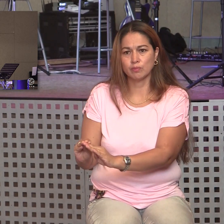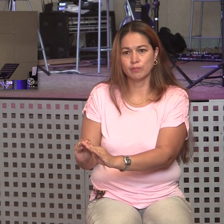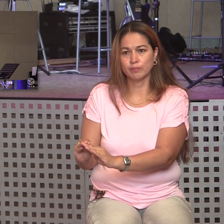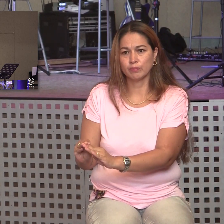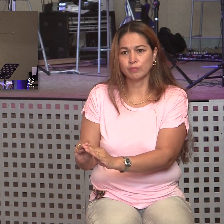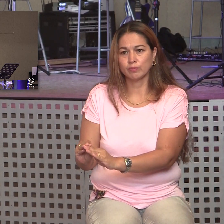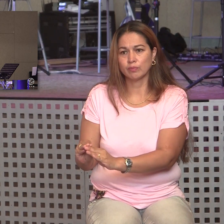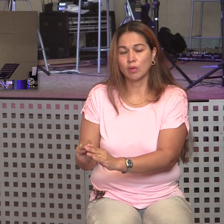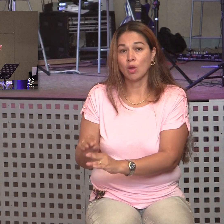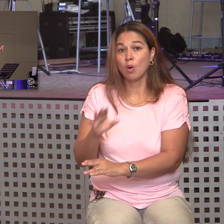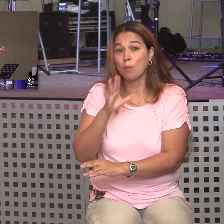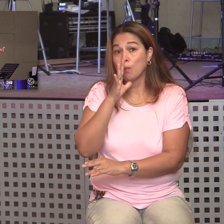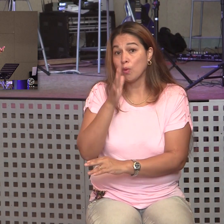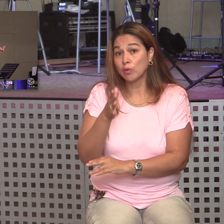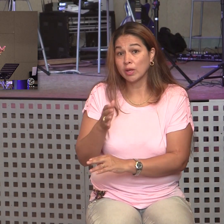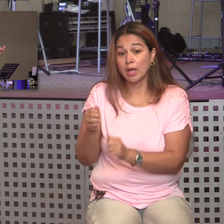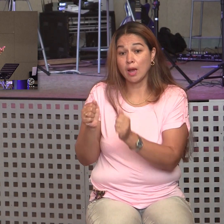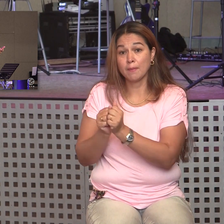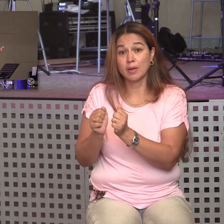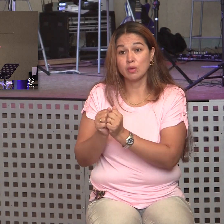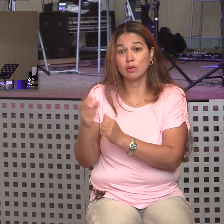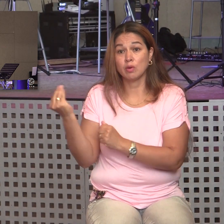Porque les encarcelaron.